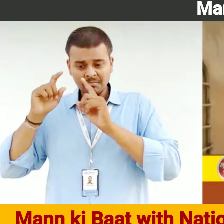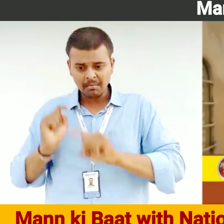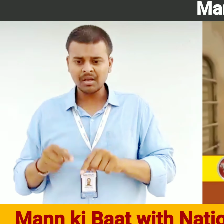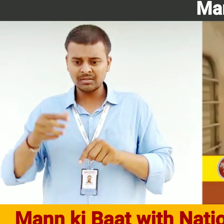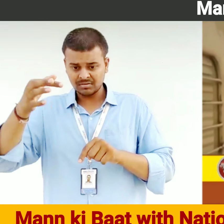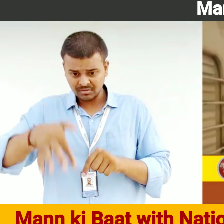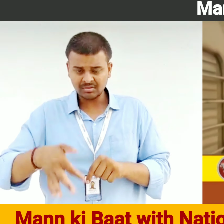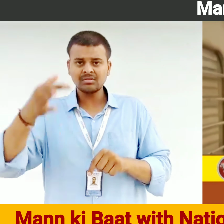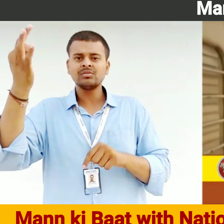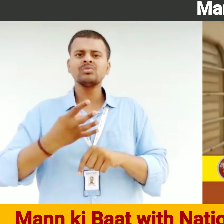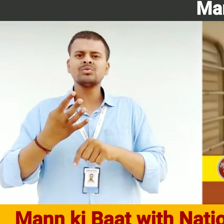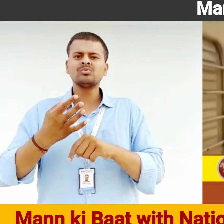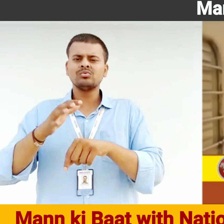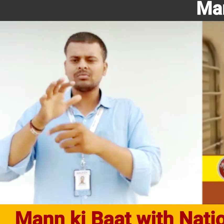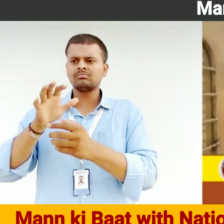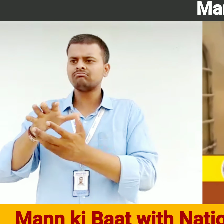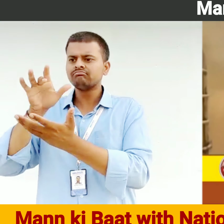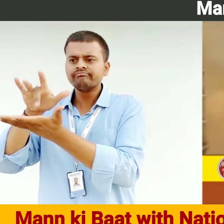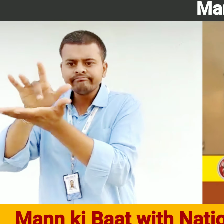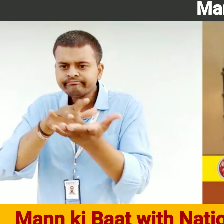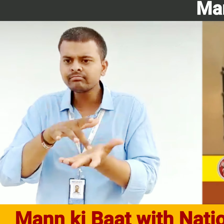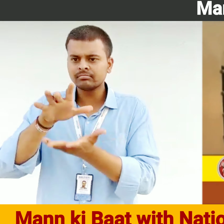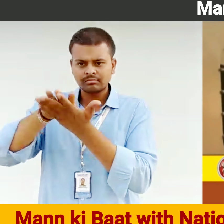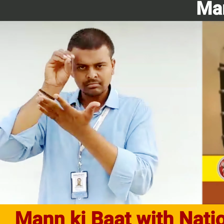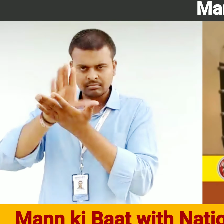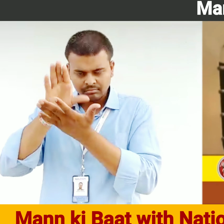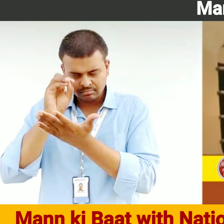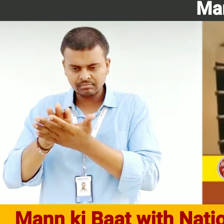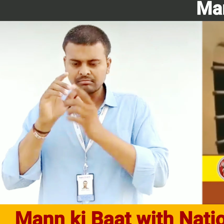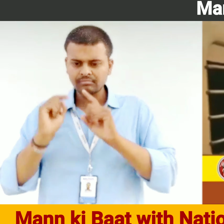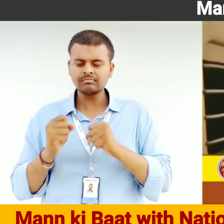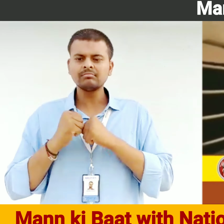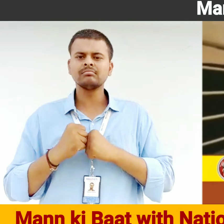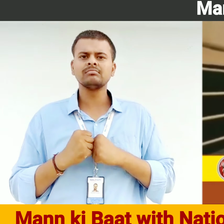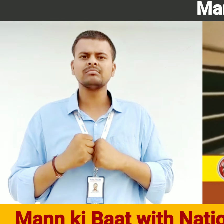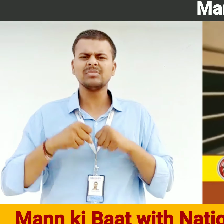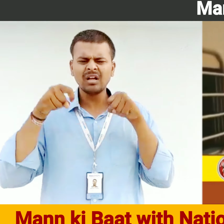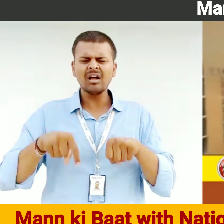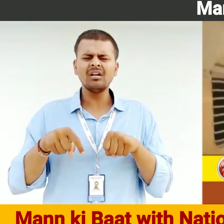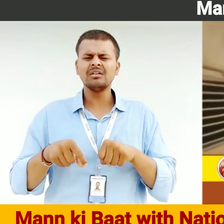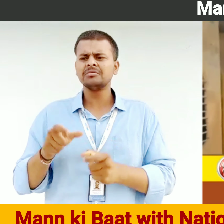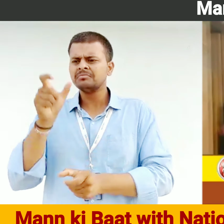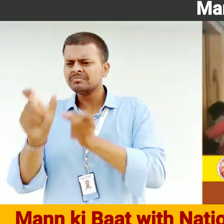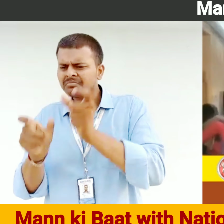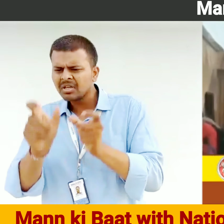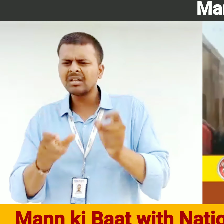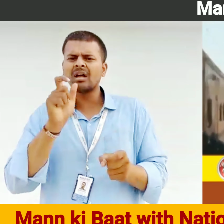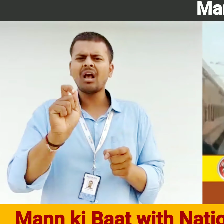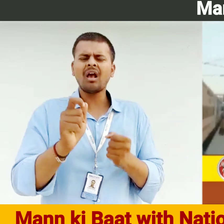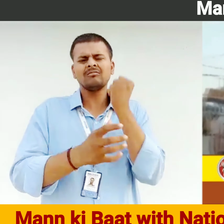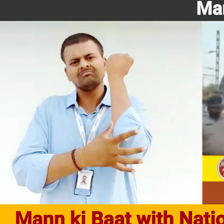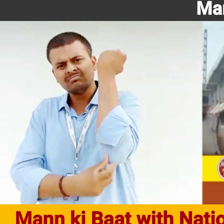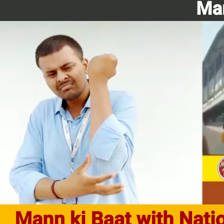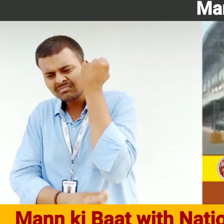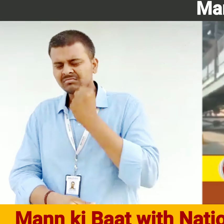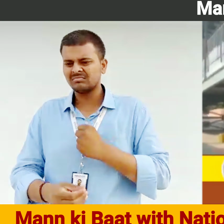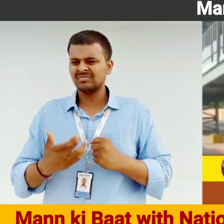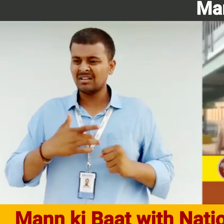के पूर्वी हिस्से की पीड़ा को देख सकते हैं। जिस पूर्वी हिस्से में देश का ग्रोथ इंजन बनने की क्षमता